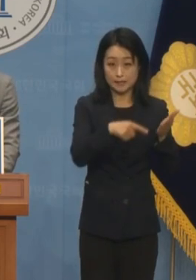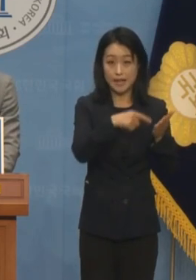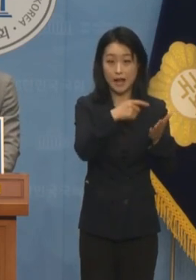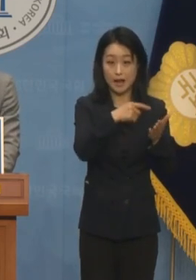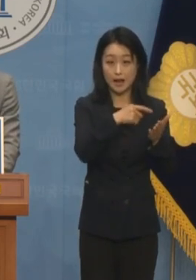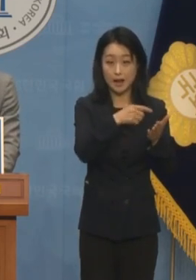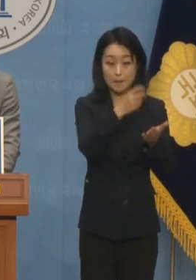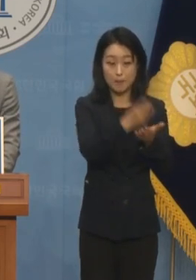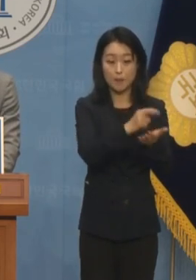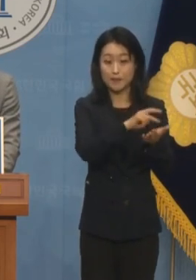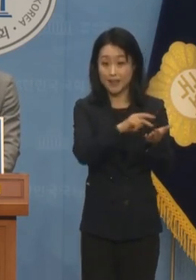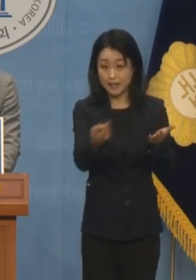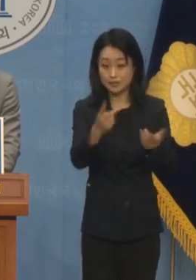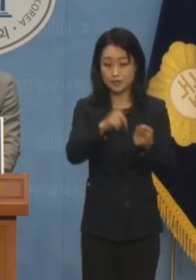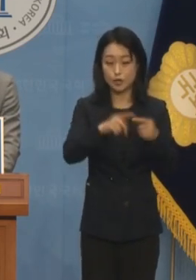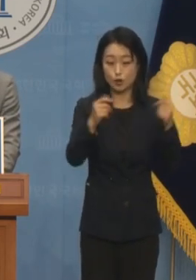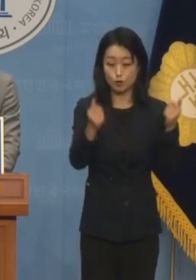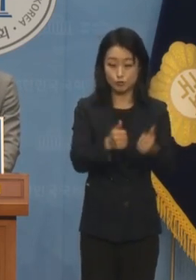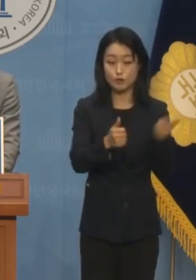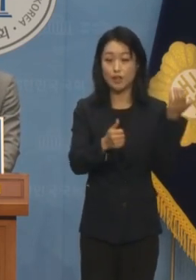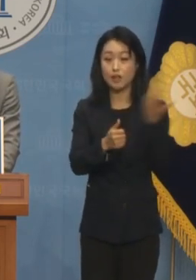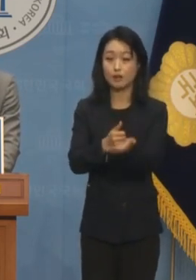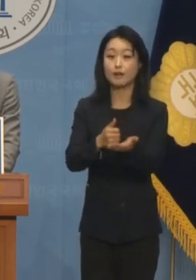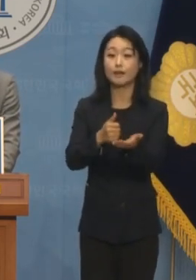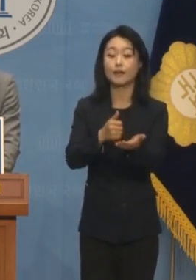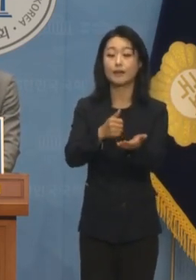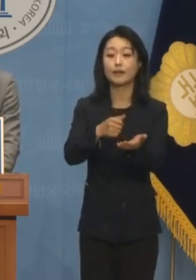개정안을 국회로 보내지